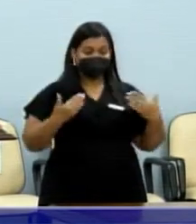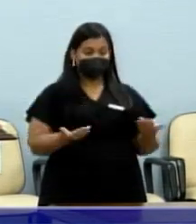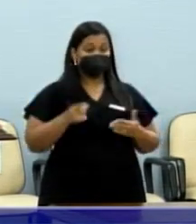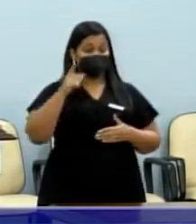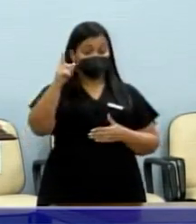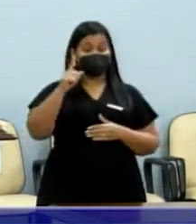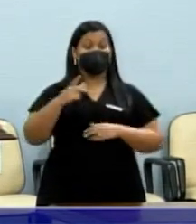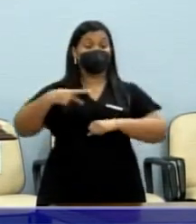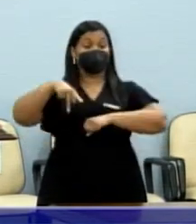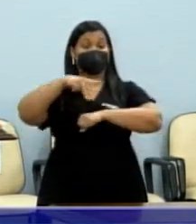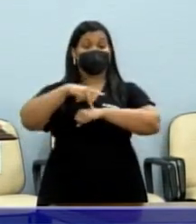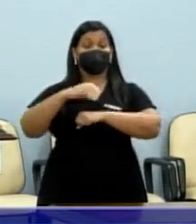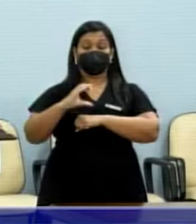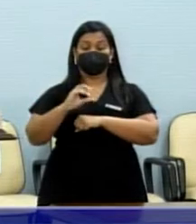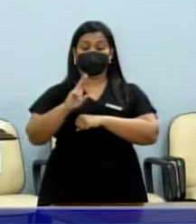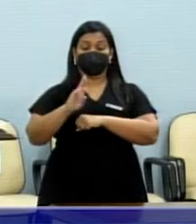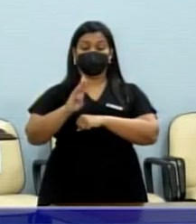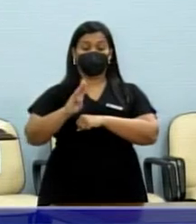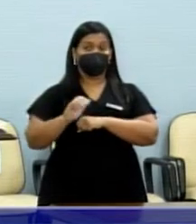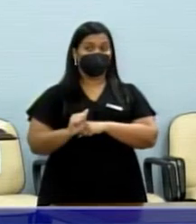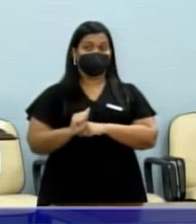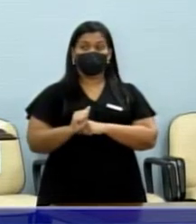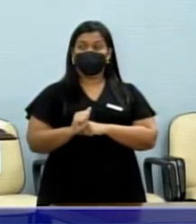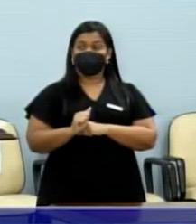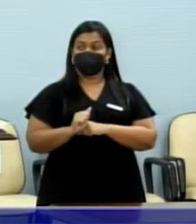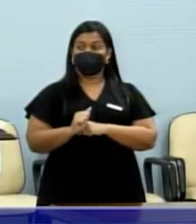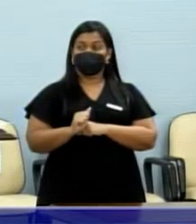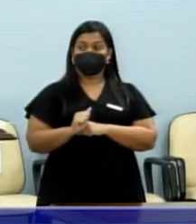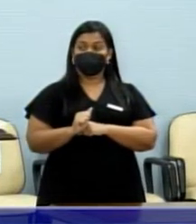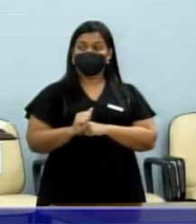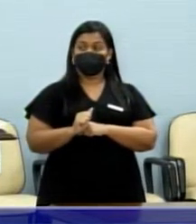Cuba, posso tomar aqui?